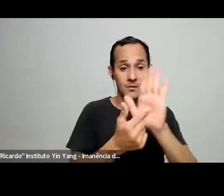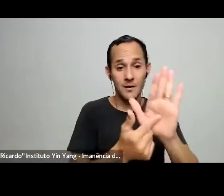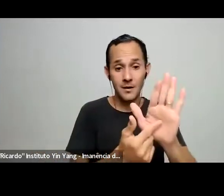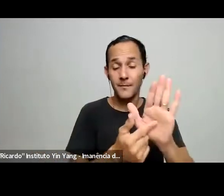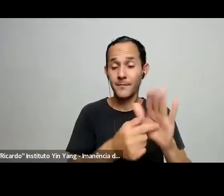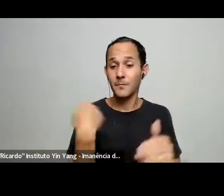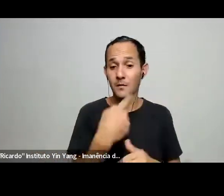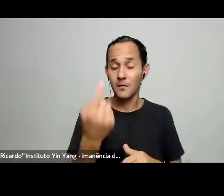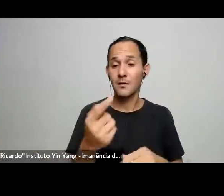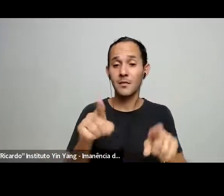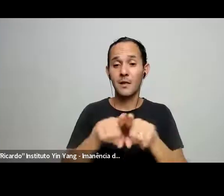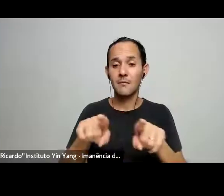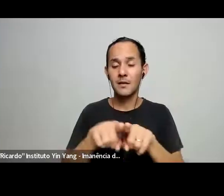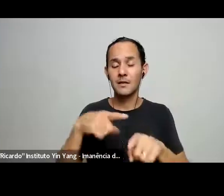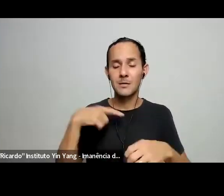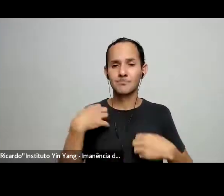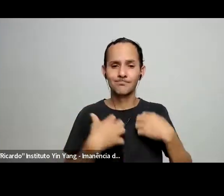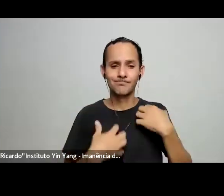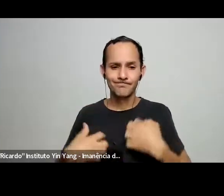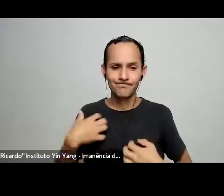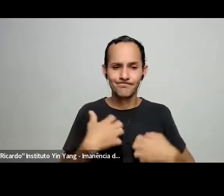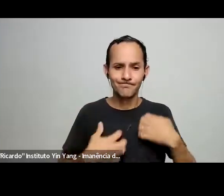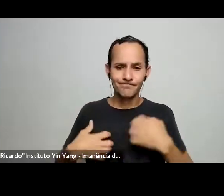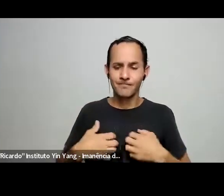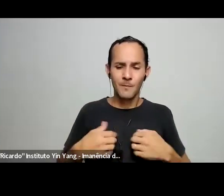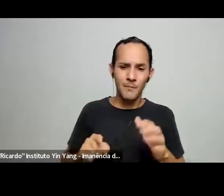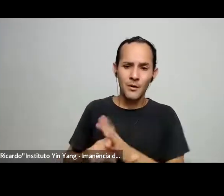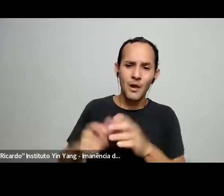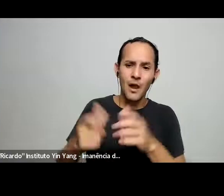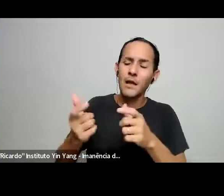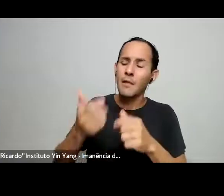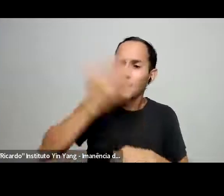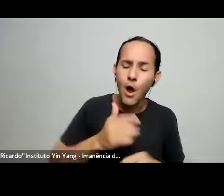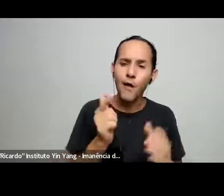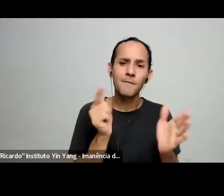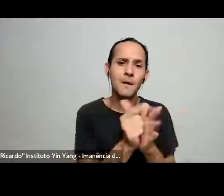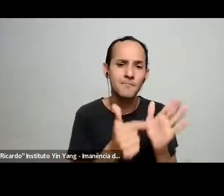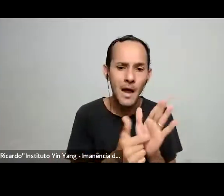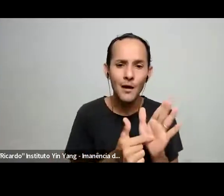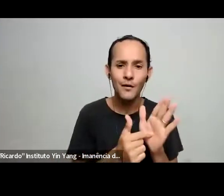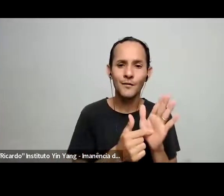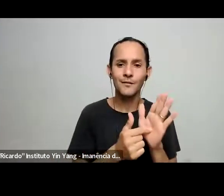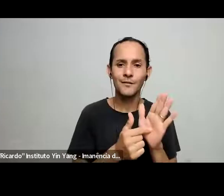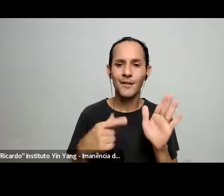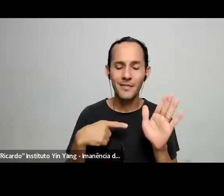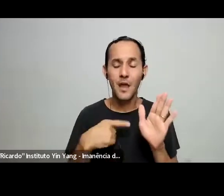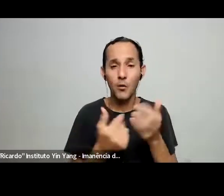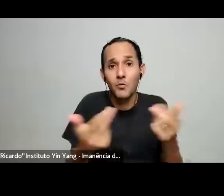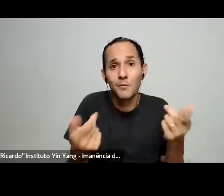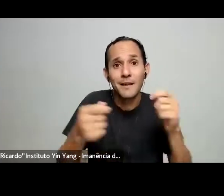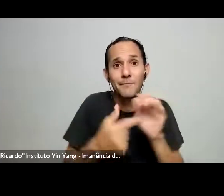e a gente tinha uma angústia de quando perguntassem, cadê número? Cadê número? A gente tivesse algo para